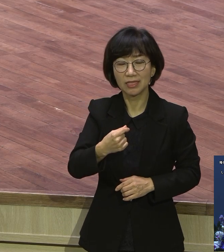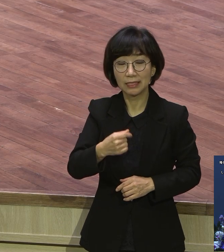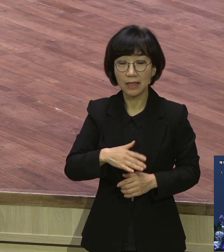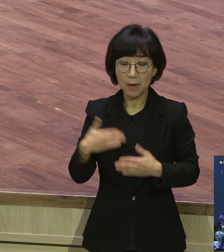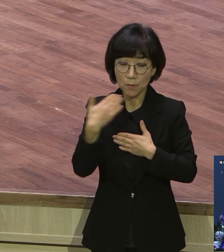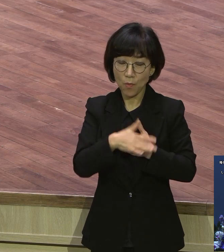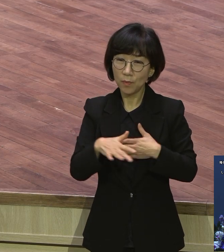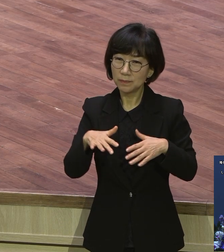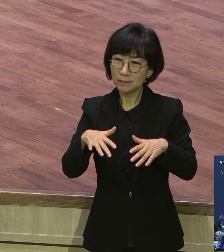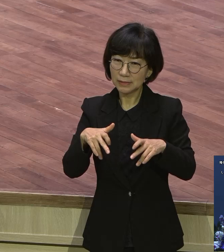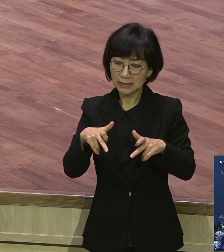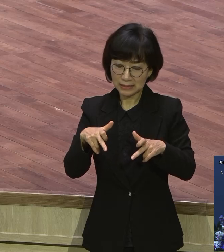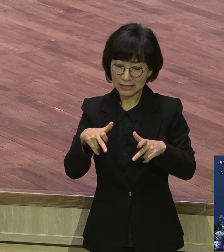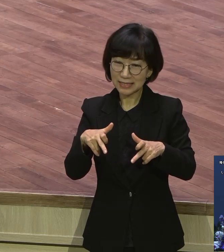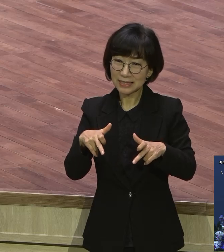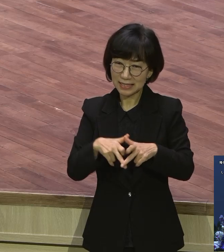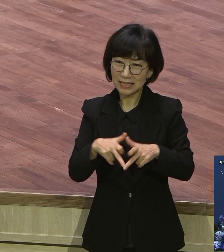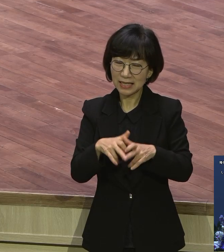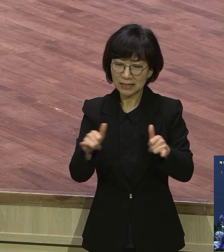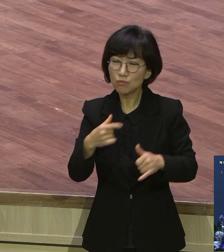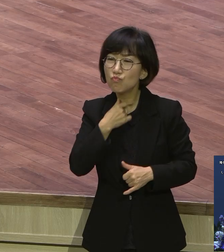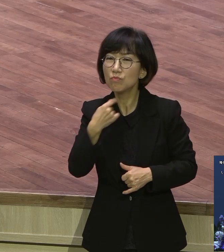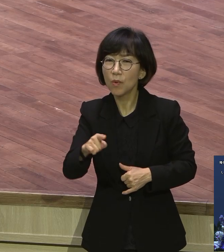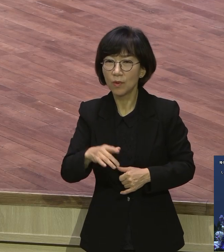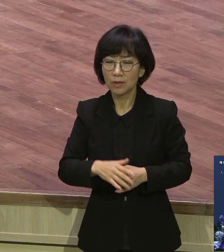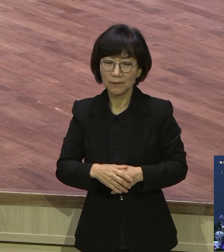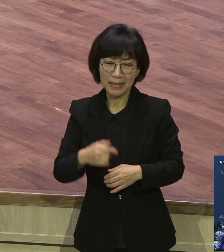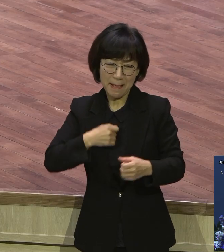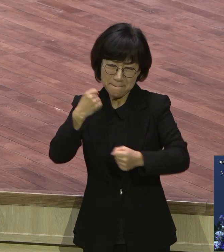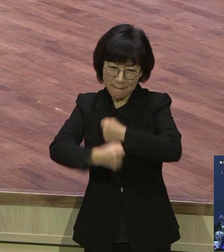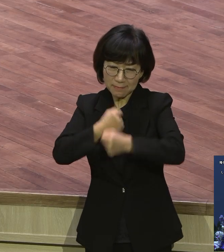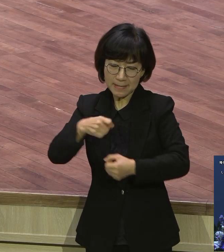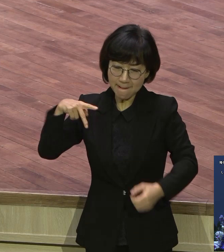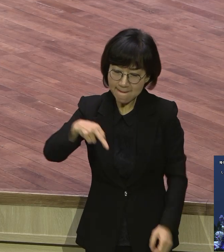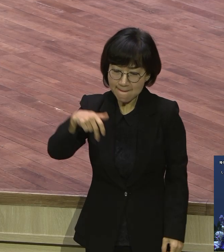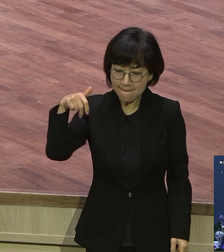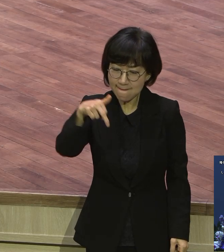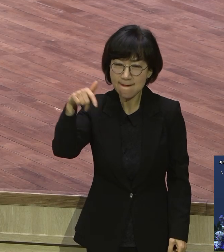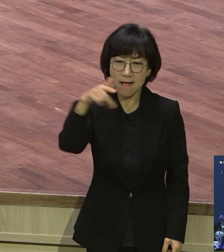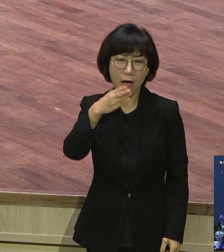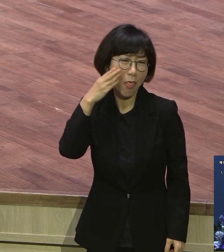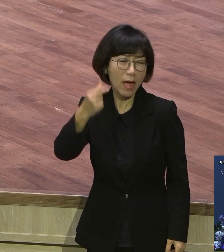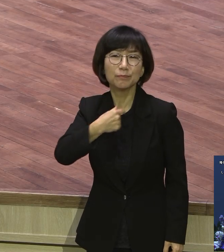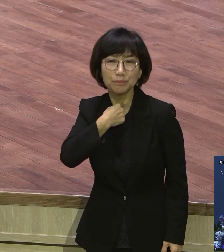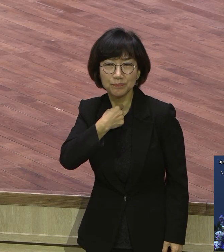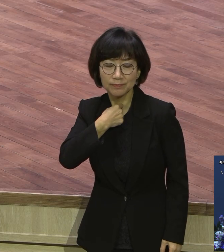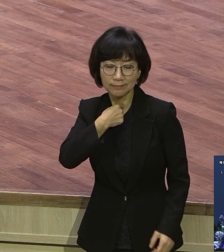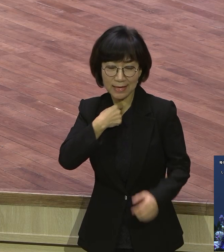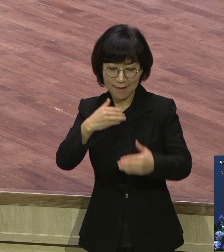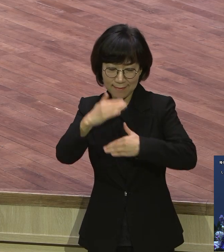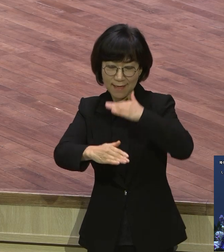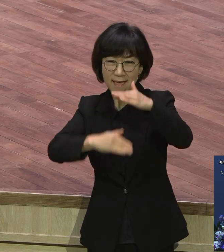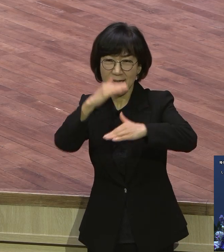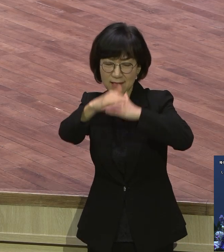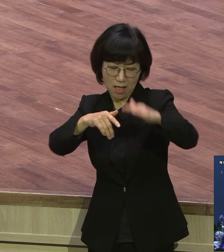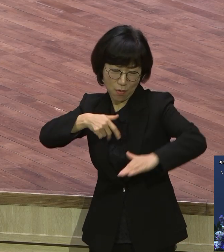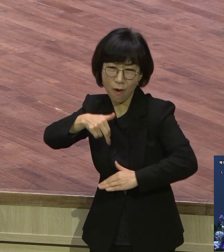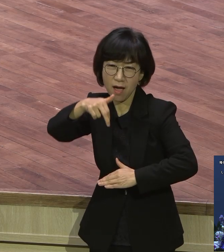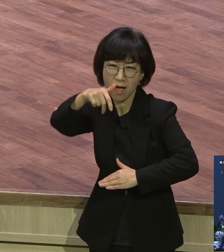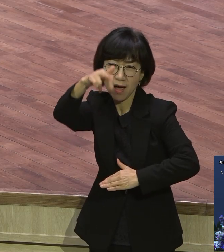지체장애인들의 소원이 뭔지 아세요? 제대로 내 마음대로 한번 걸어봤어요 계단에 한번 올라가 봤으면